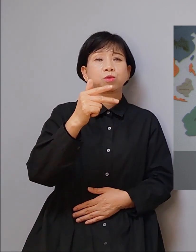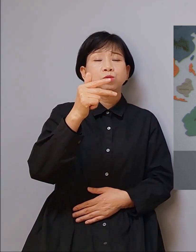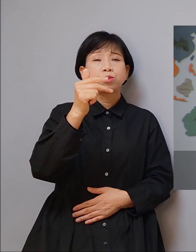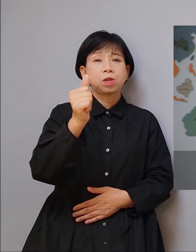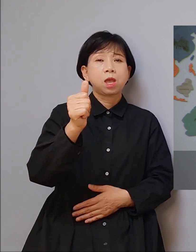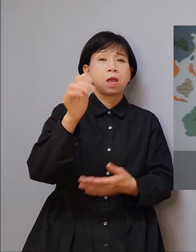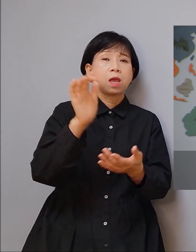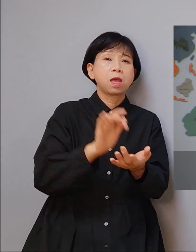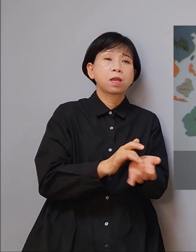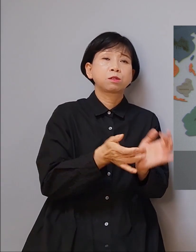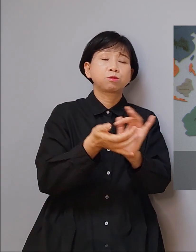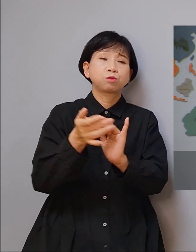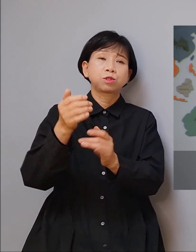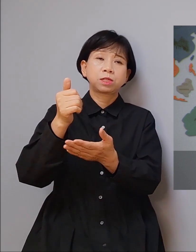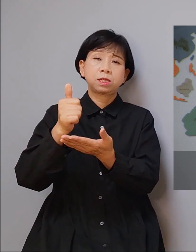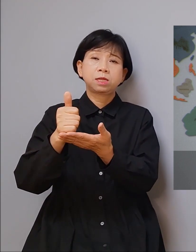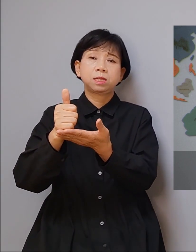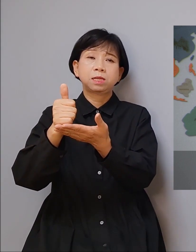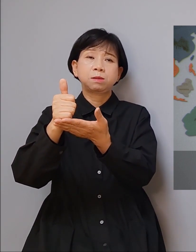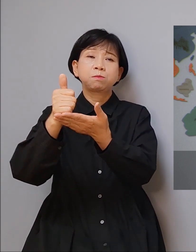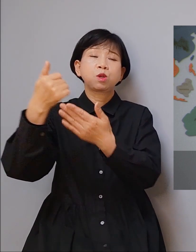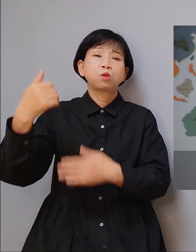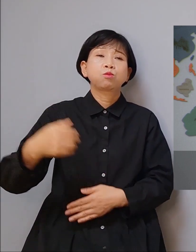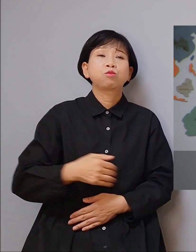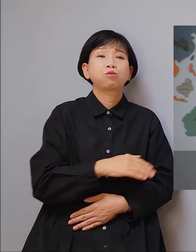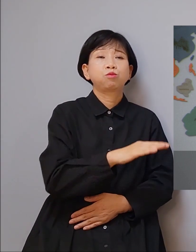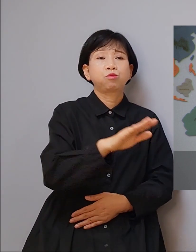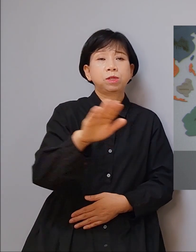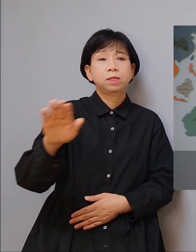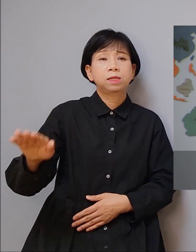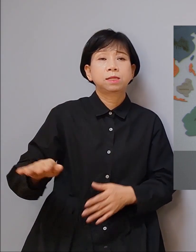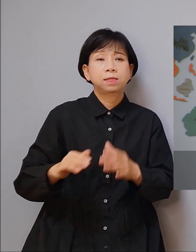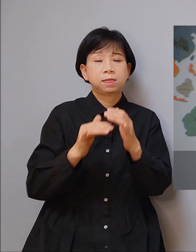우리 주 예수님,